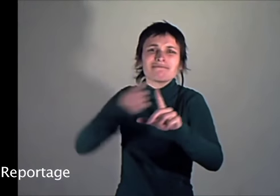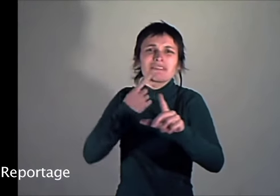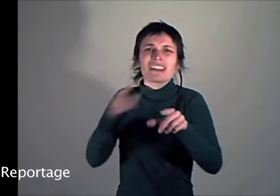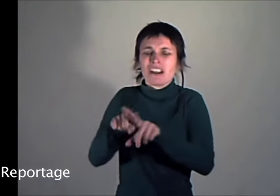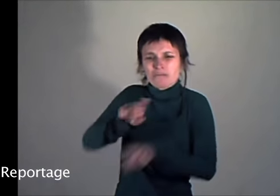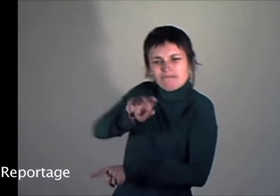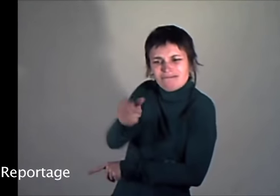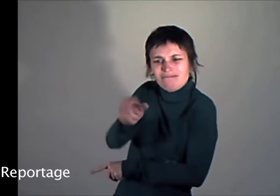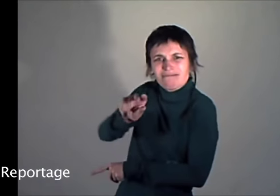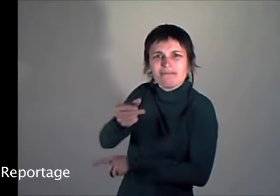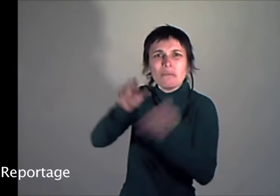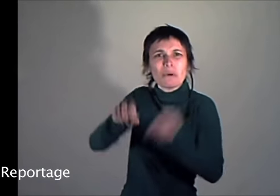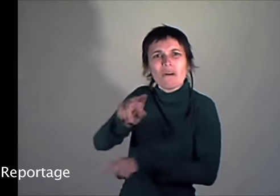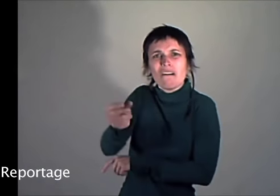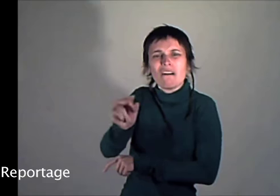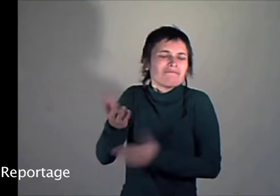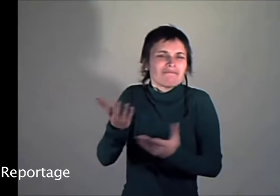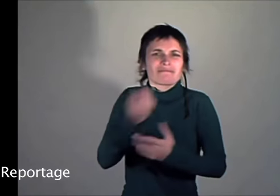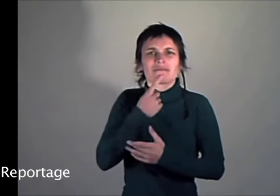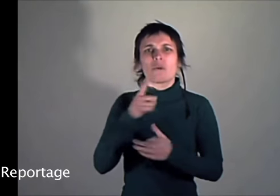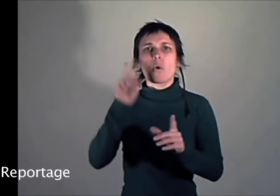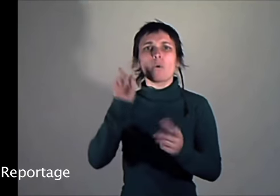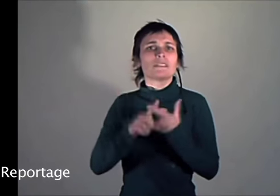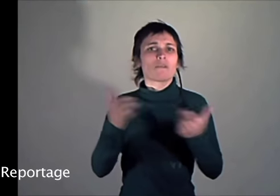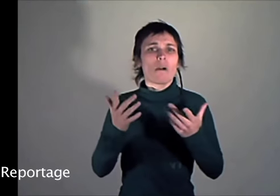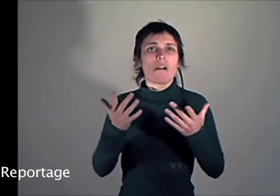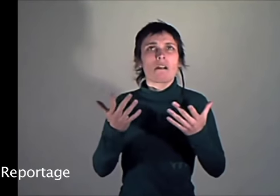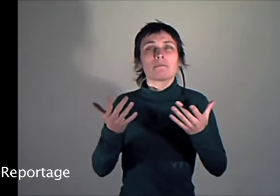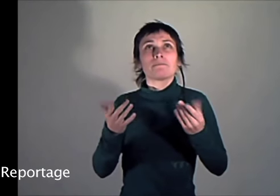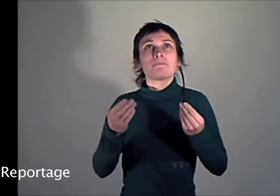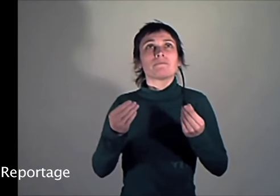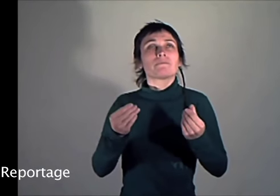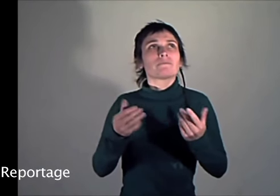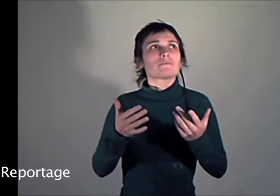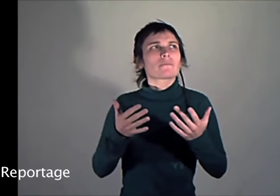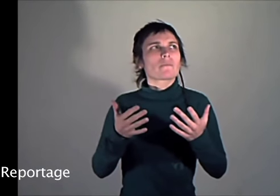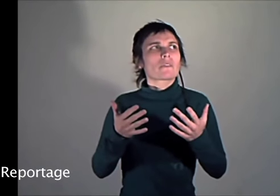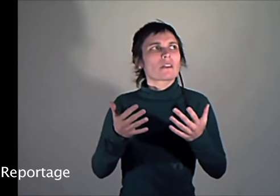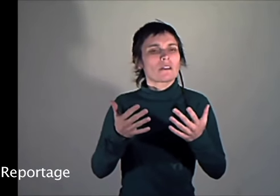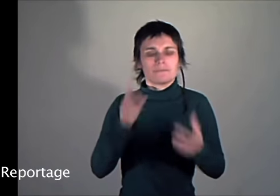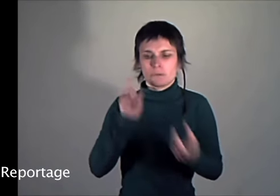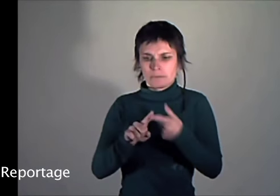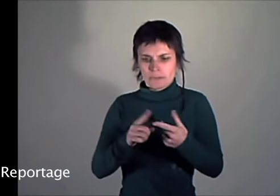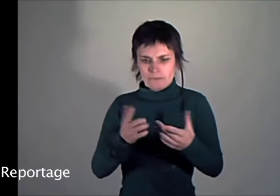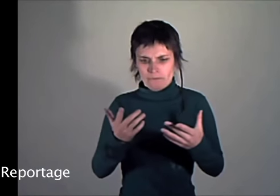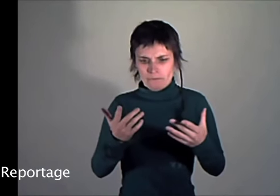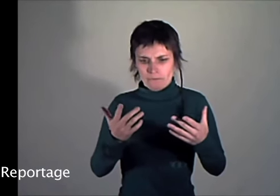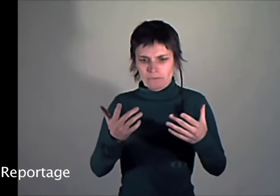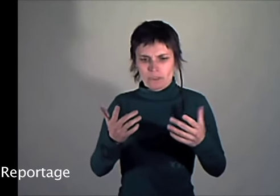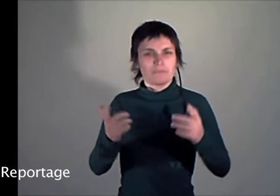un oscilloscope en fait. Donc il fallait savoir régler. Il y avait un réglage avec 1, 2,